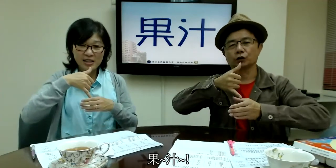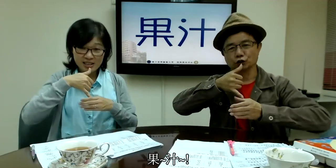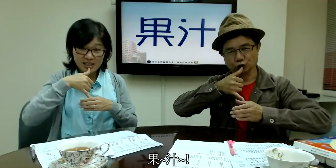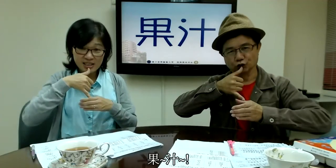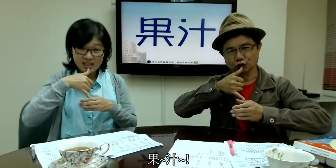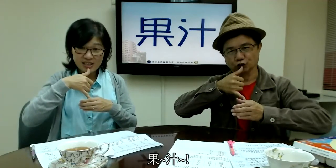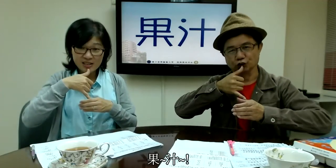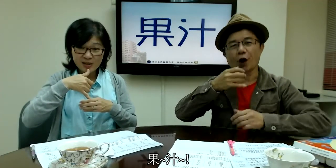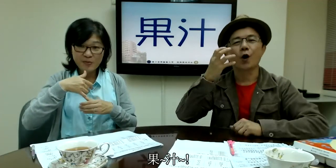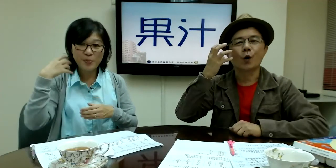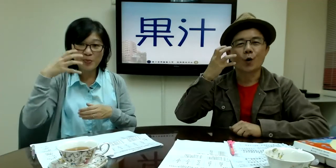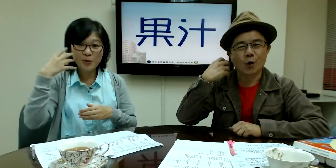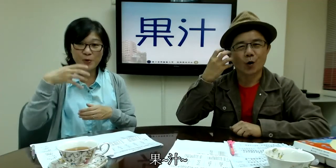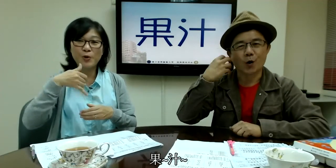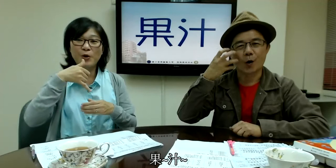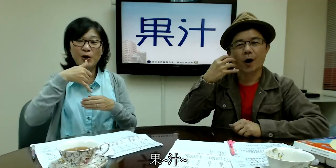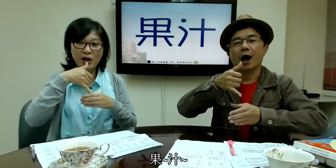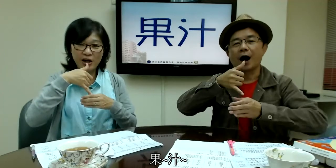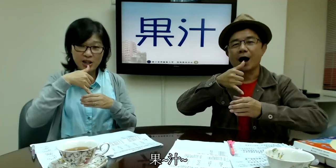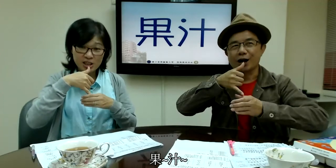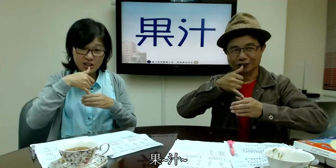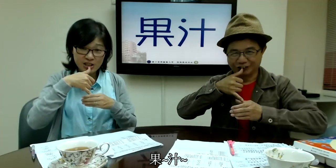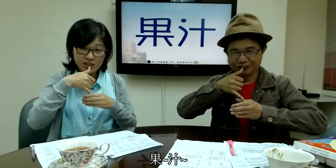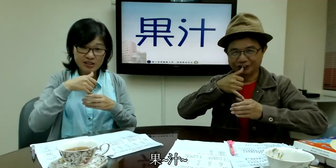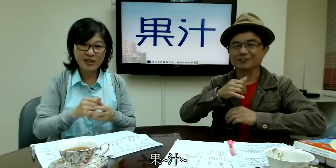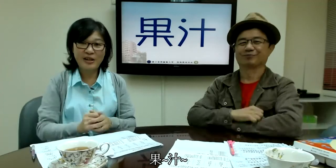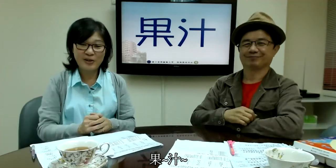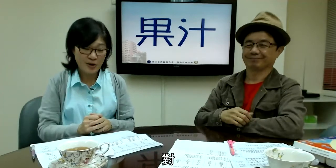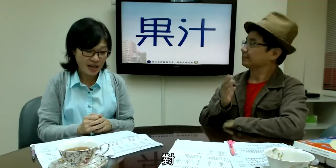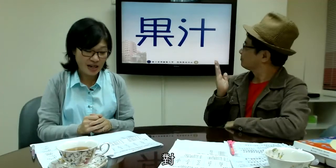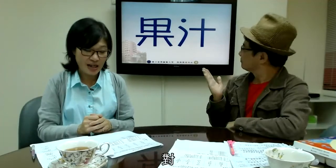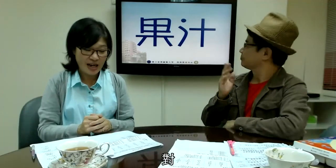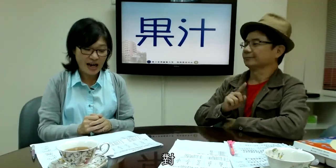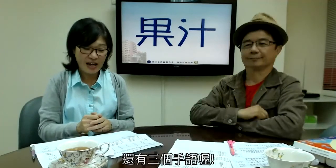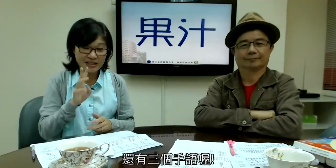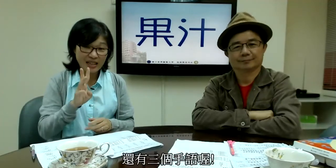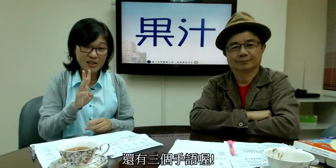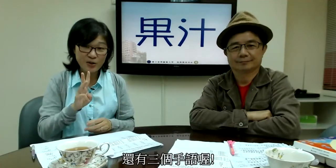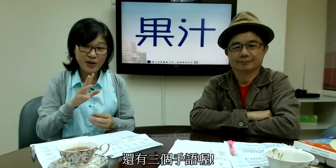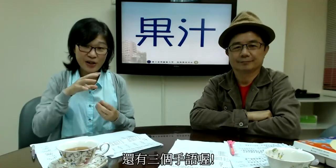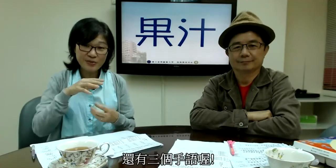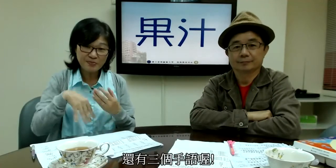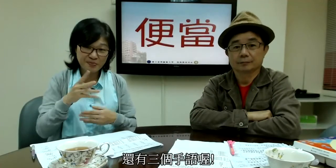汁，果汁，对，还有三个手语哦。